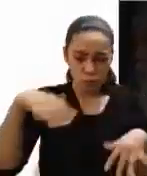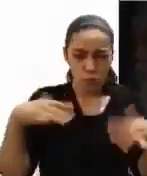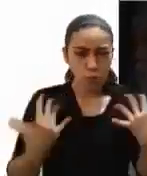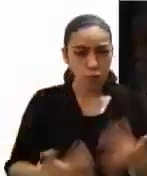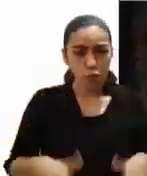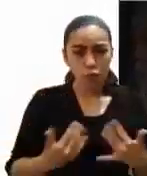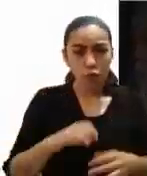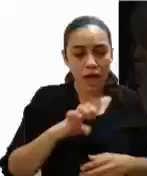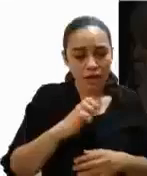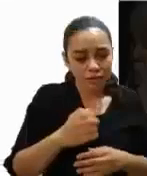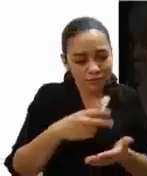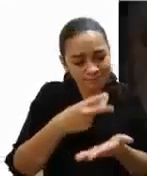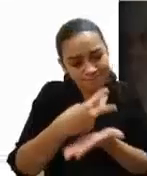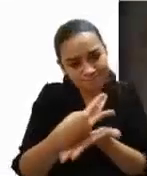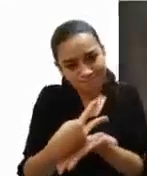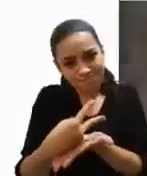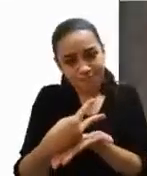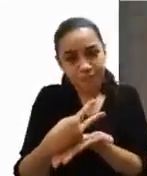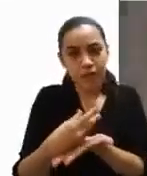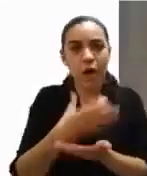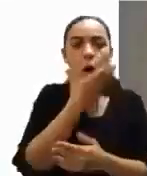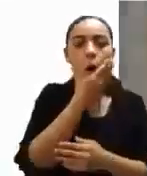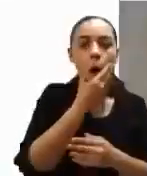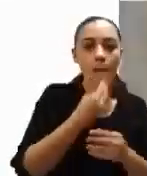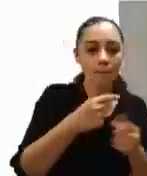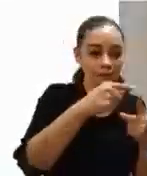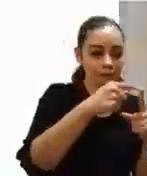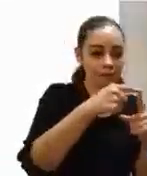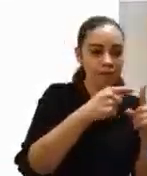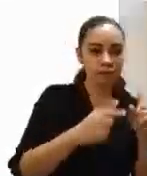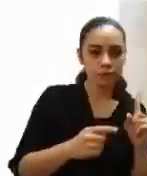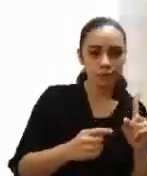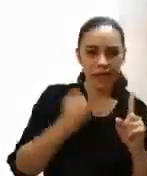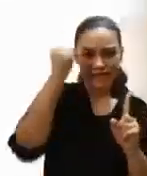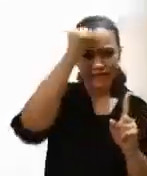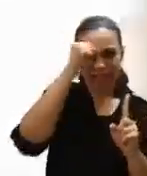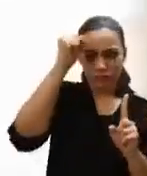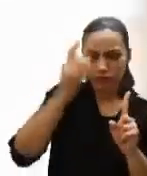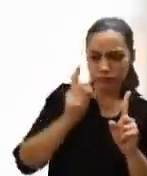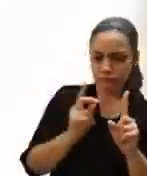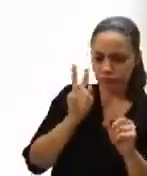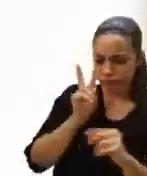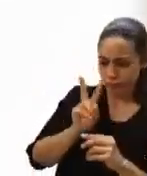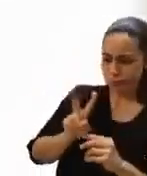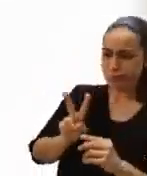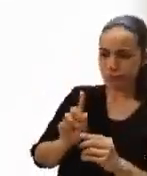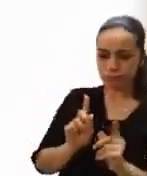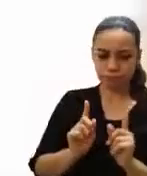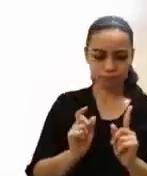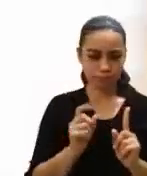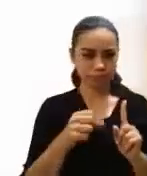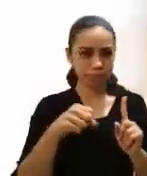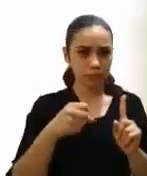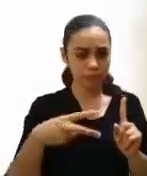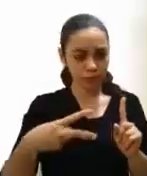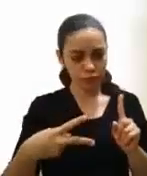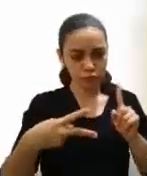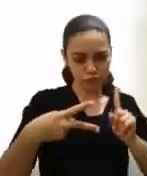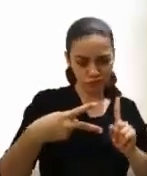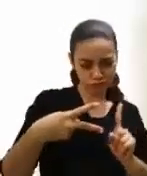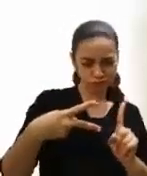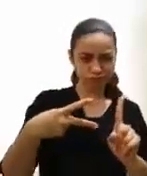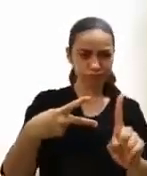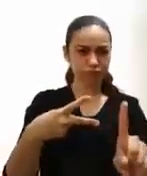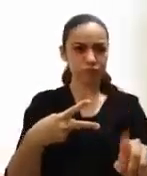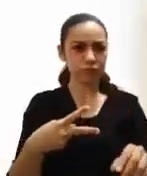igual modo, un levita que pasó por ahí lo vio y siguió adelante. Pero un samaritano que iba de viaje, al